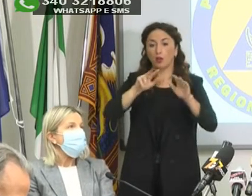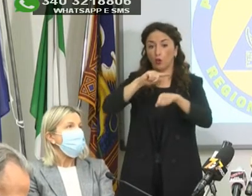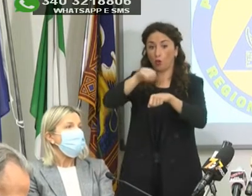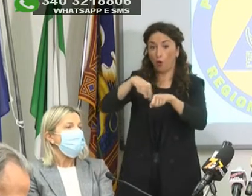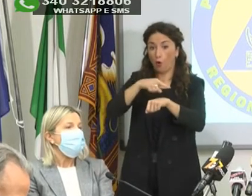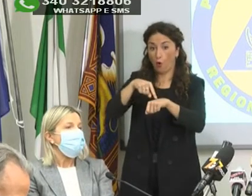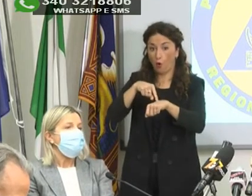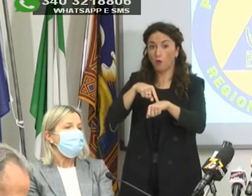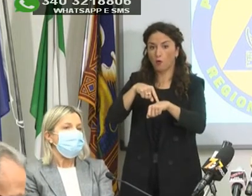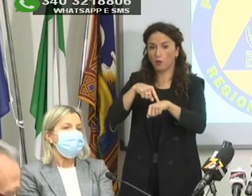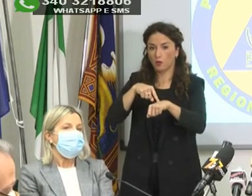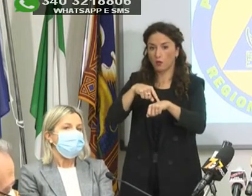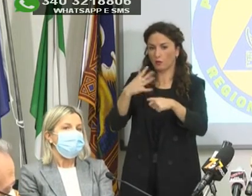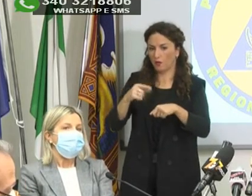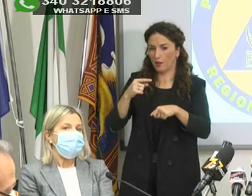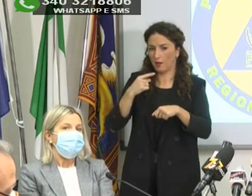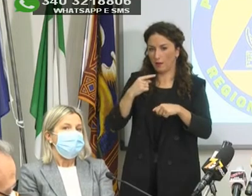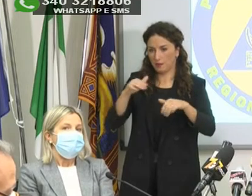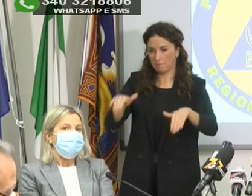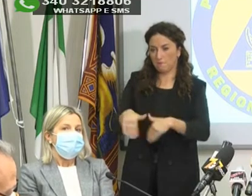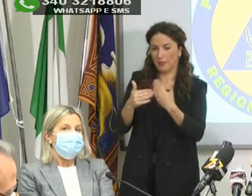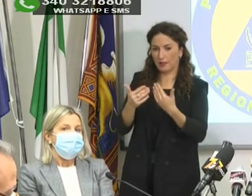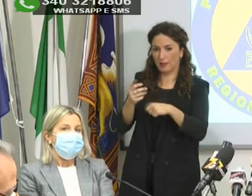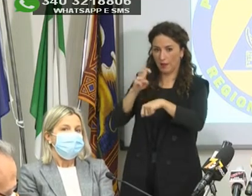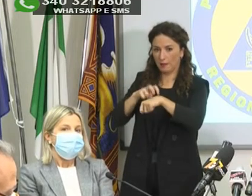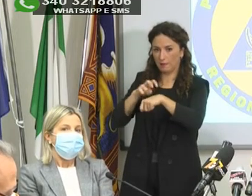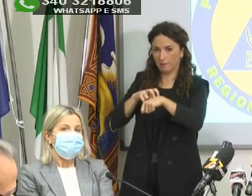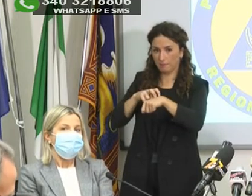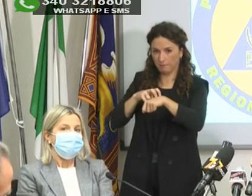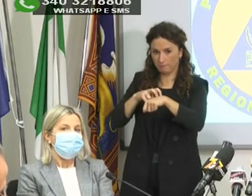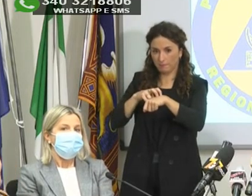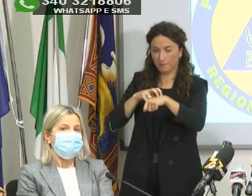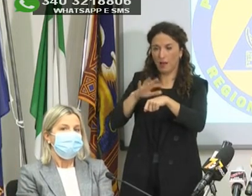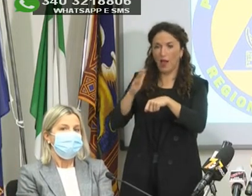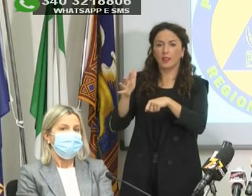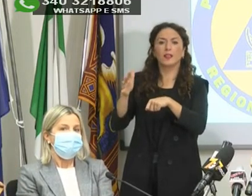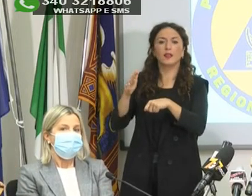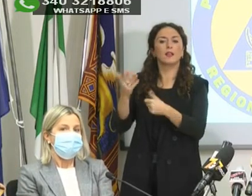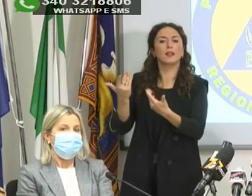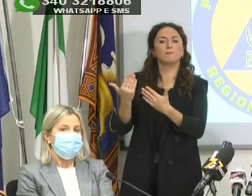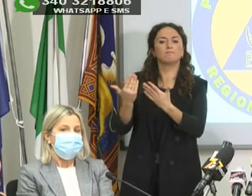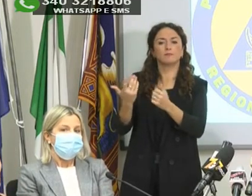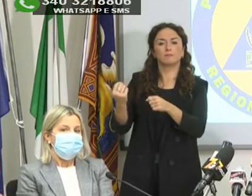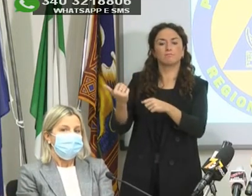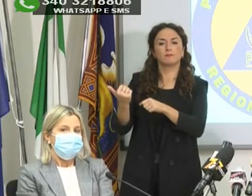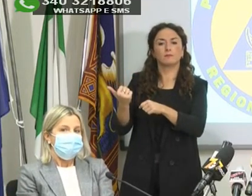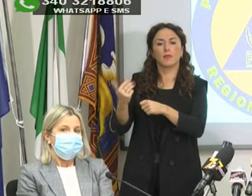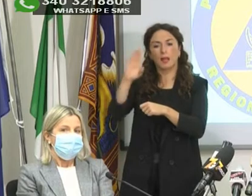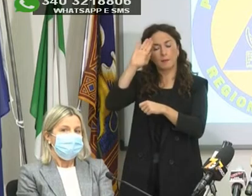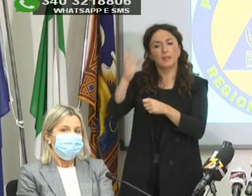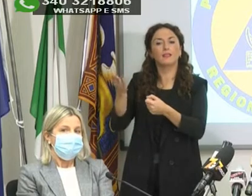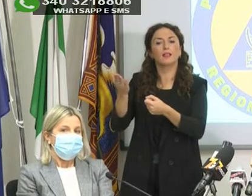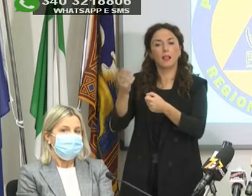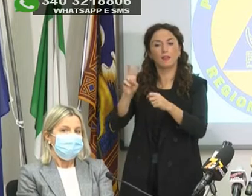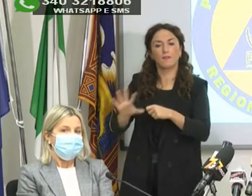noi in 48 ore, abbiamo già detto stamattina ai medici, abbiamo incontrato il dottor Crisarà e altri rappresentanti del Veneto in